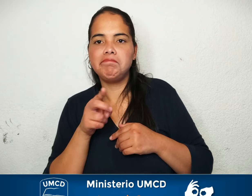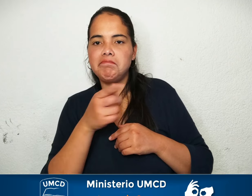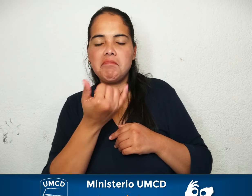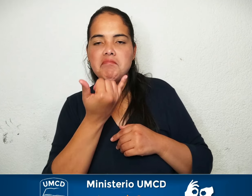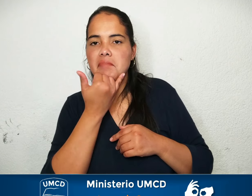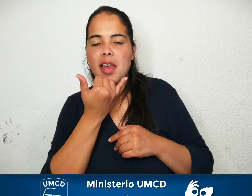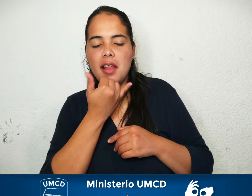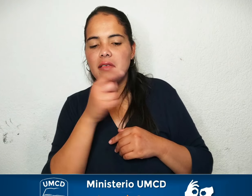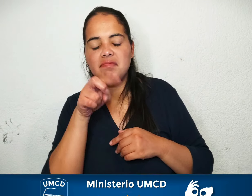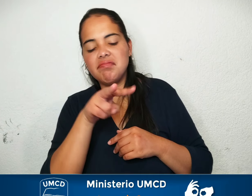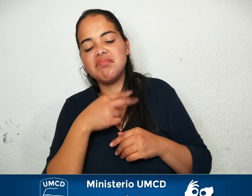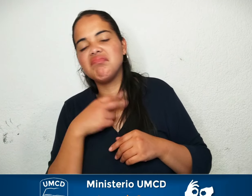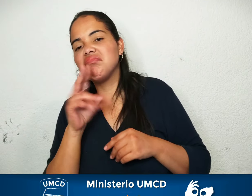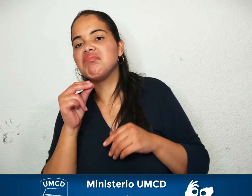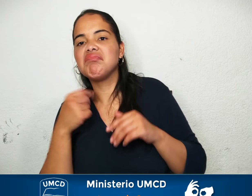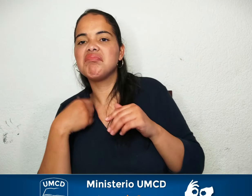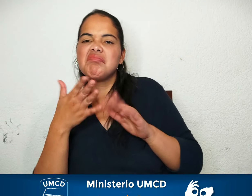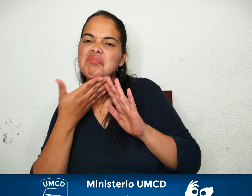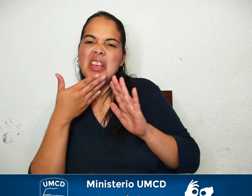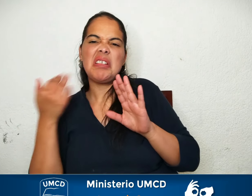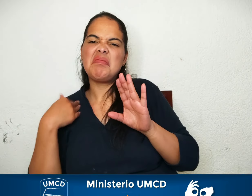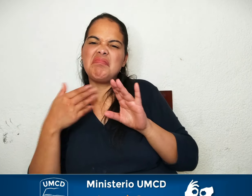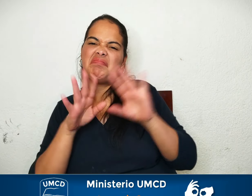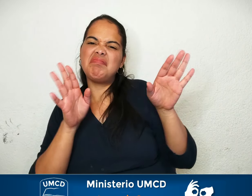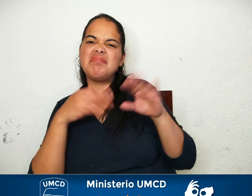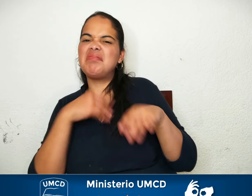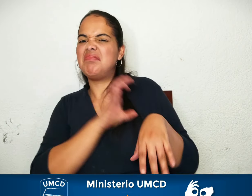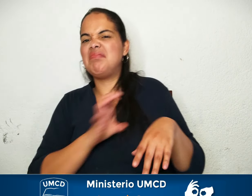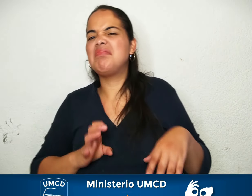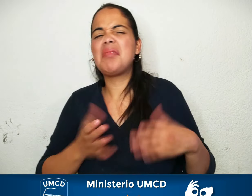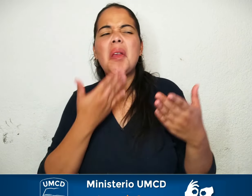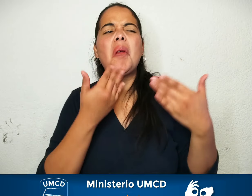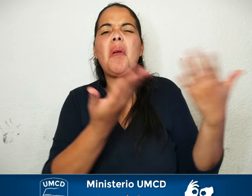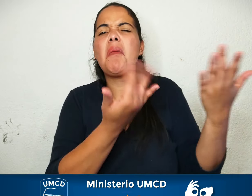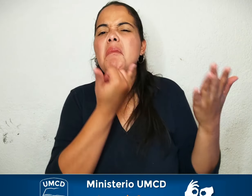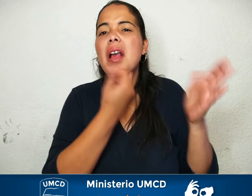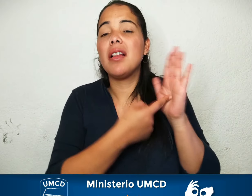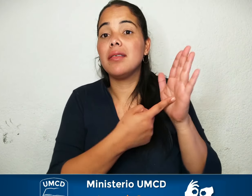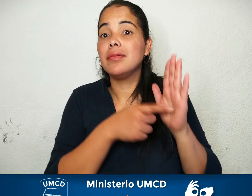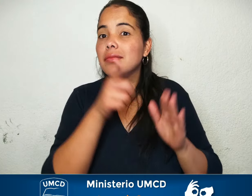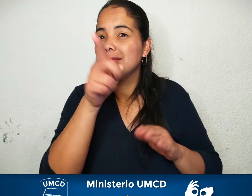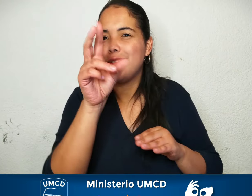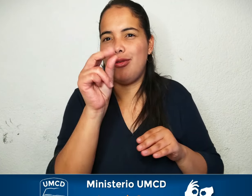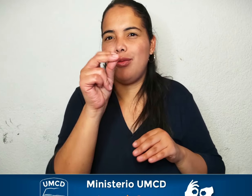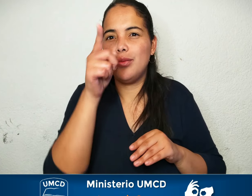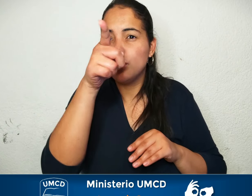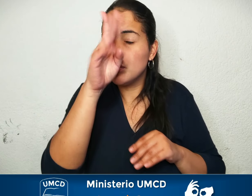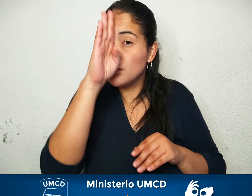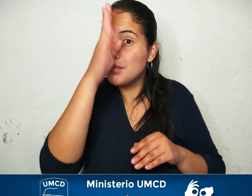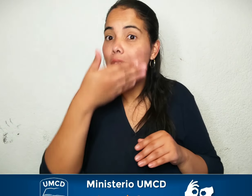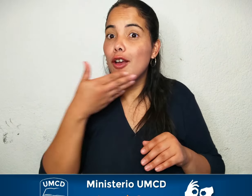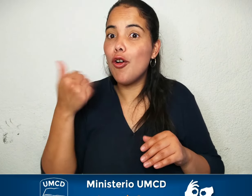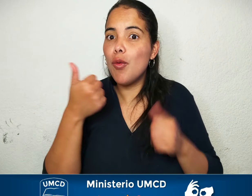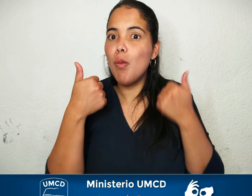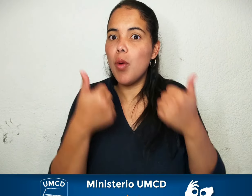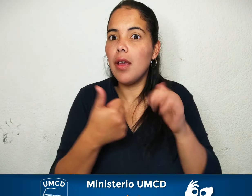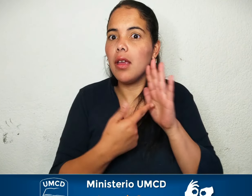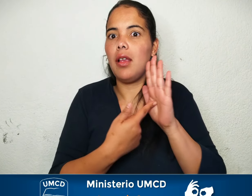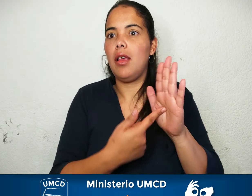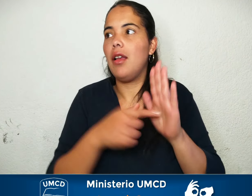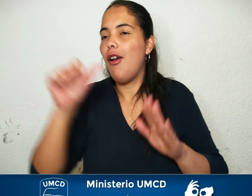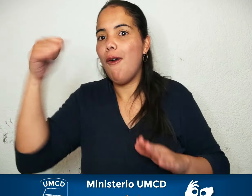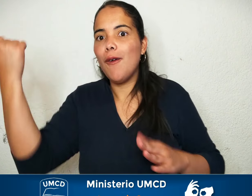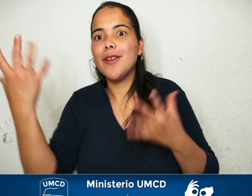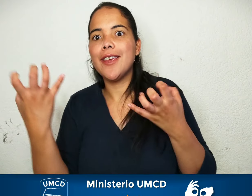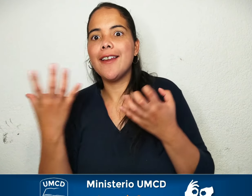como inapropiado. Por amor a ellos, hagan lo correcto, eviten hacerlo. De